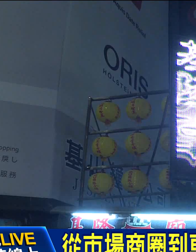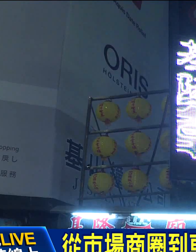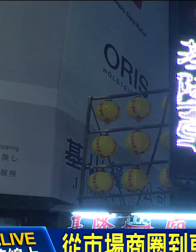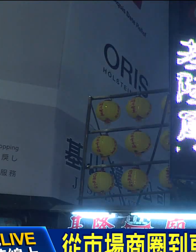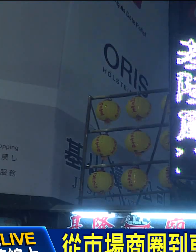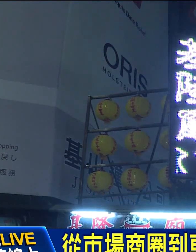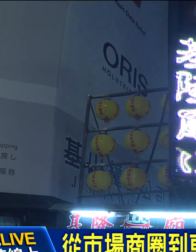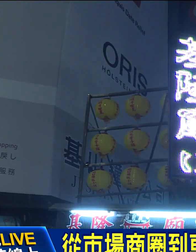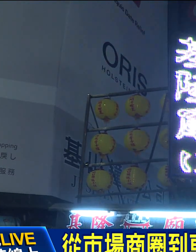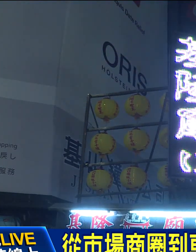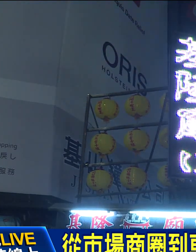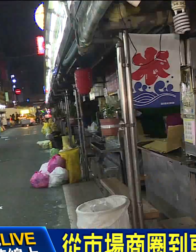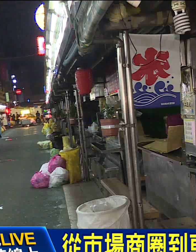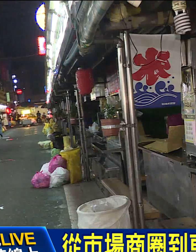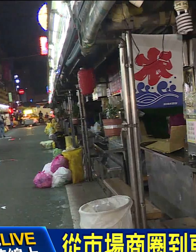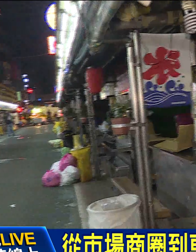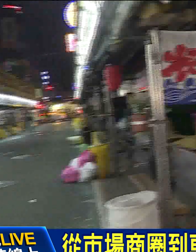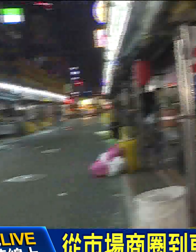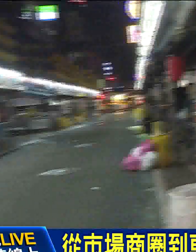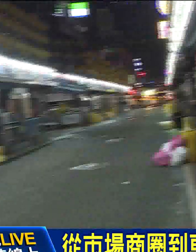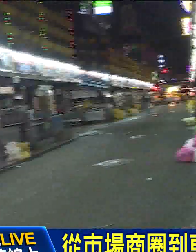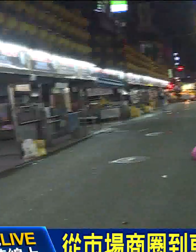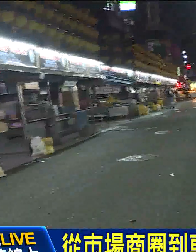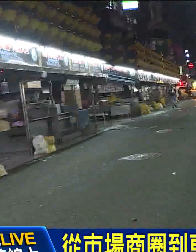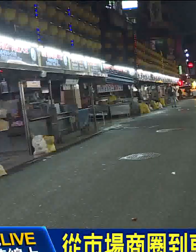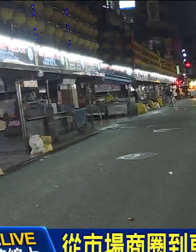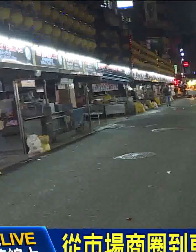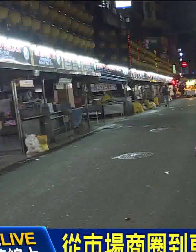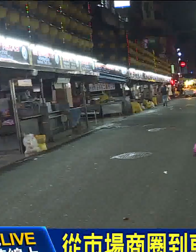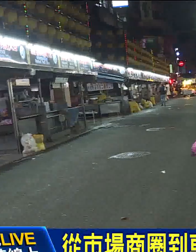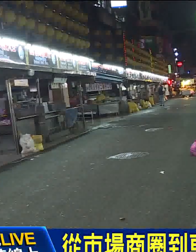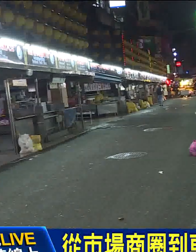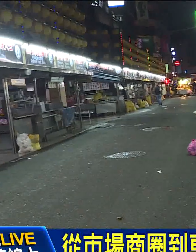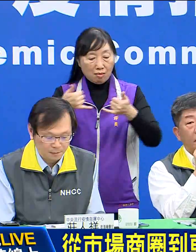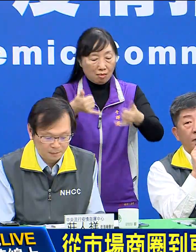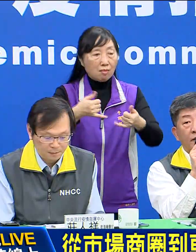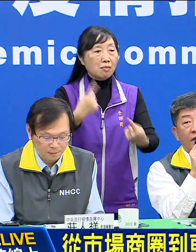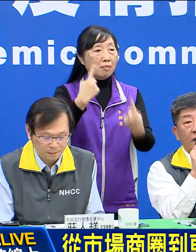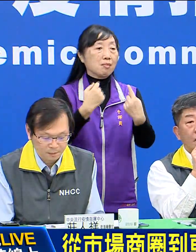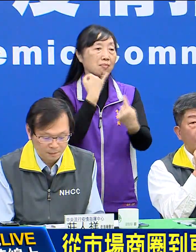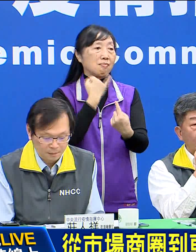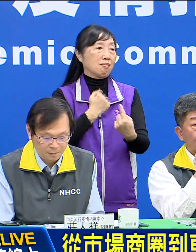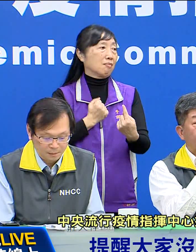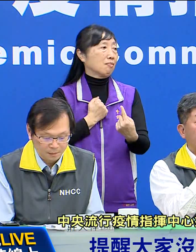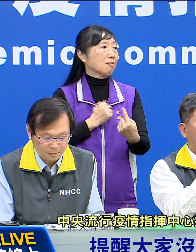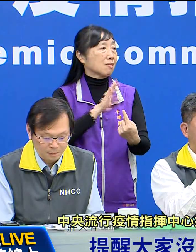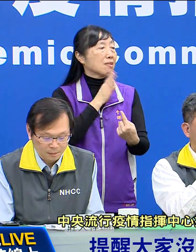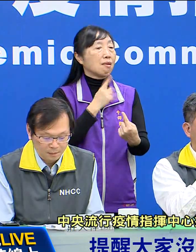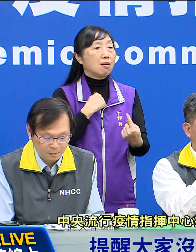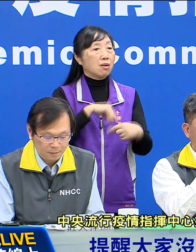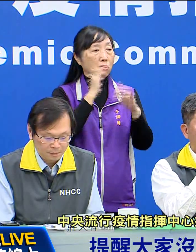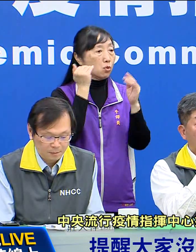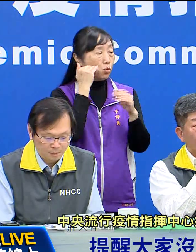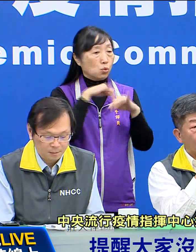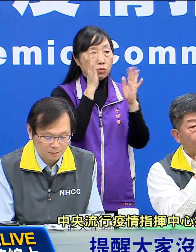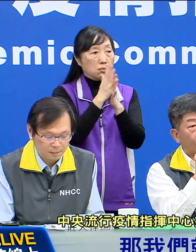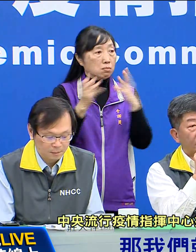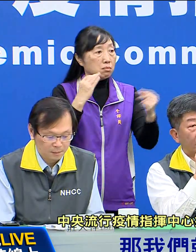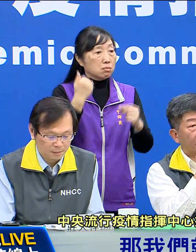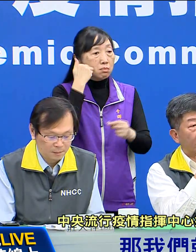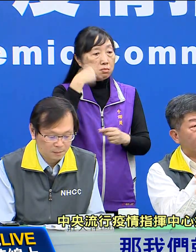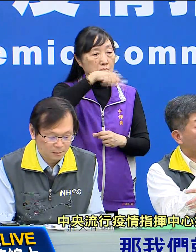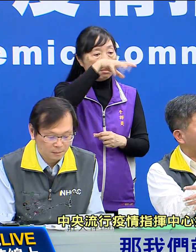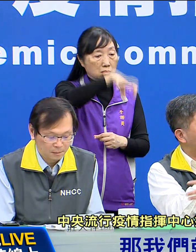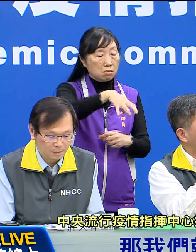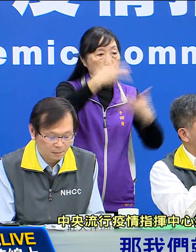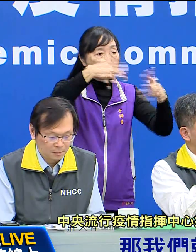这些地方，应该要进行自主管理，直到2月14号。 大家没有办法完全掌握到人，那我们就公布